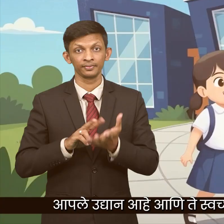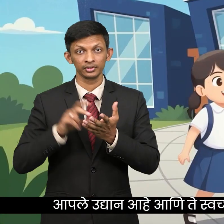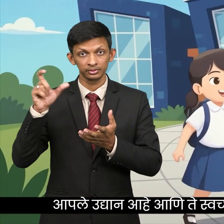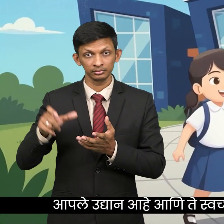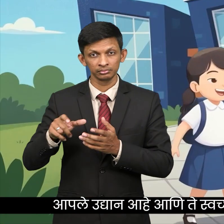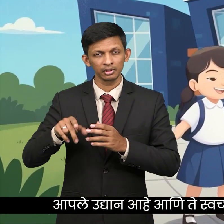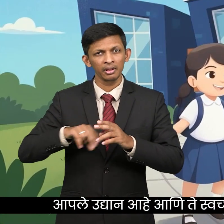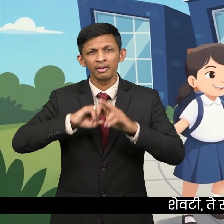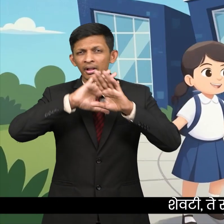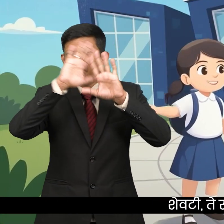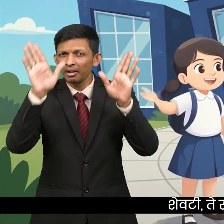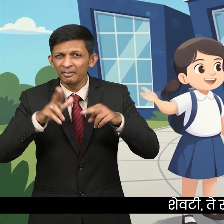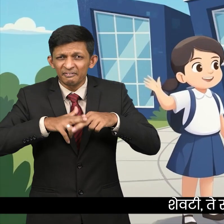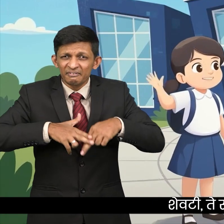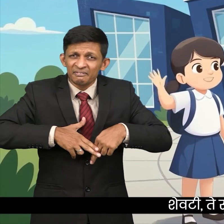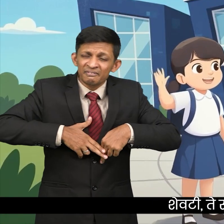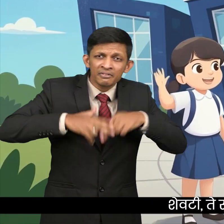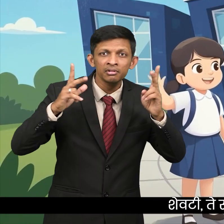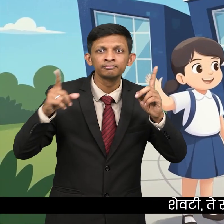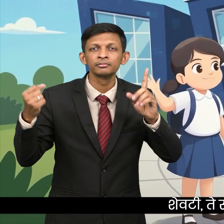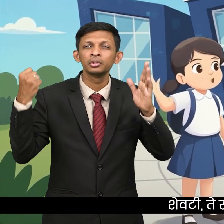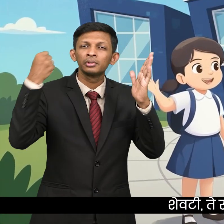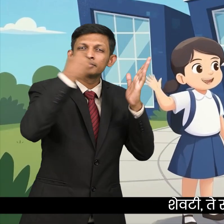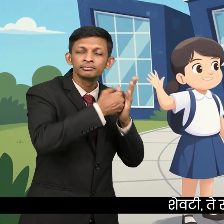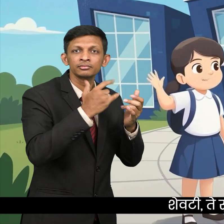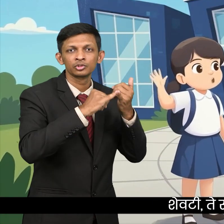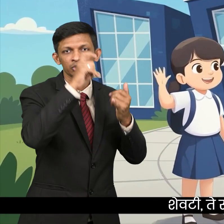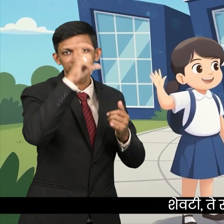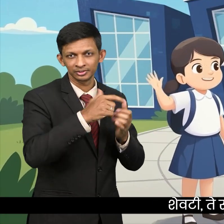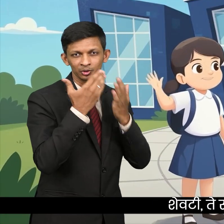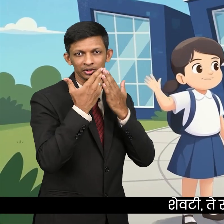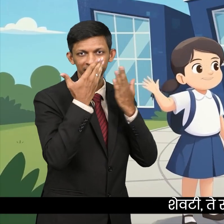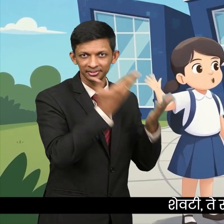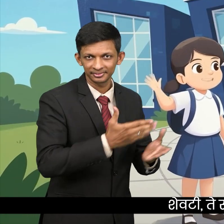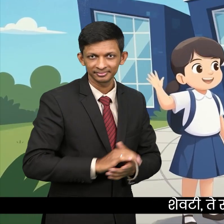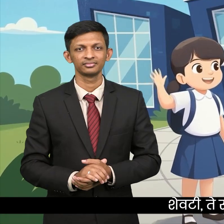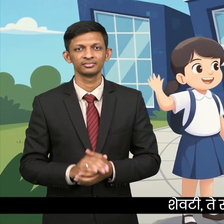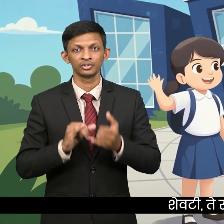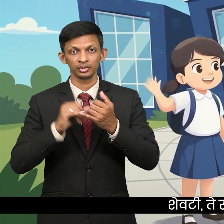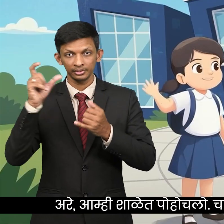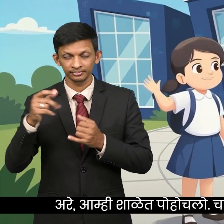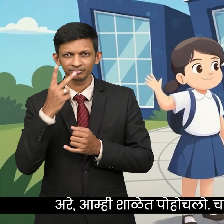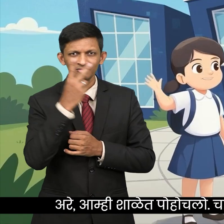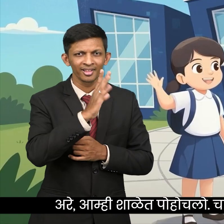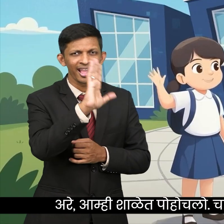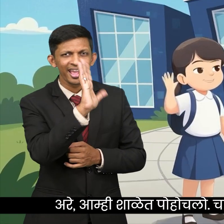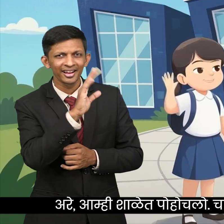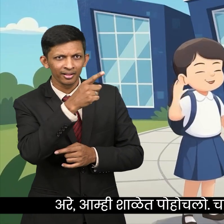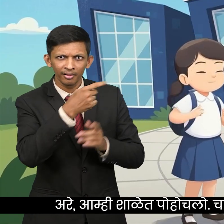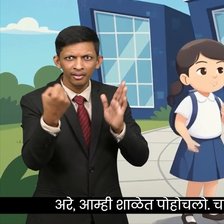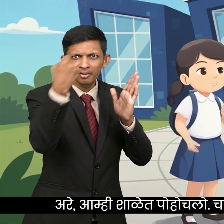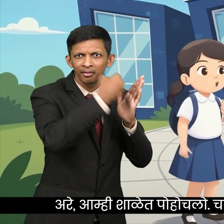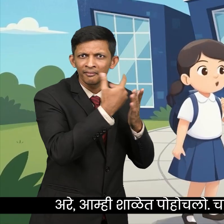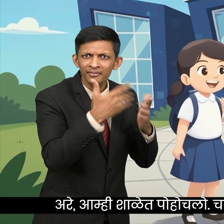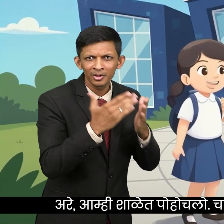आहे, बरोबर ना? शेवटी ते सुजाताच्या शाळेत पोहोचले. अरे,